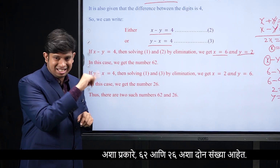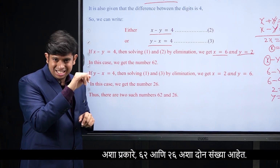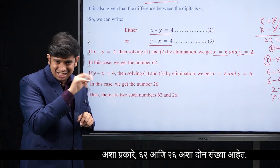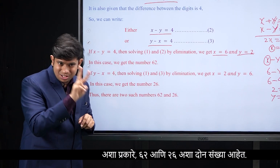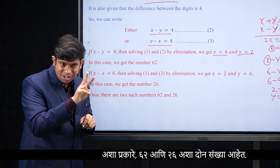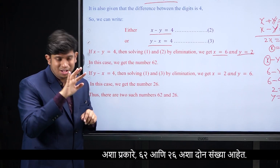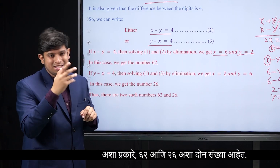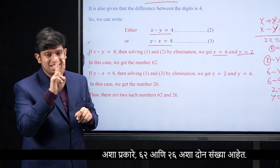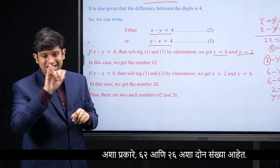आहेत.